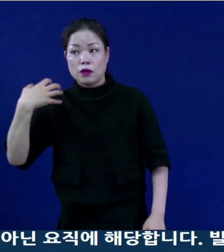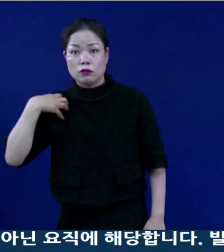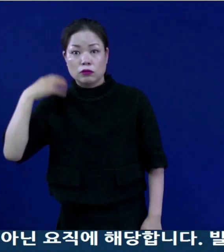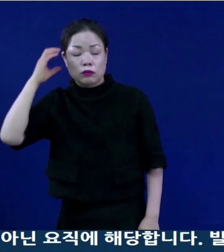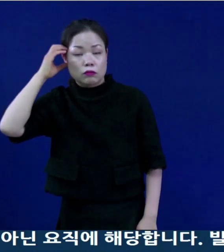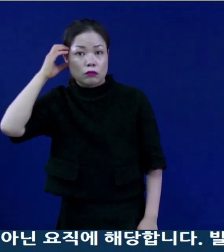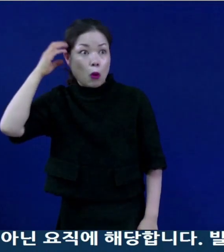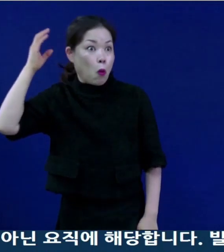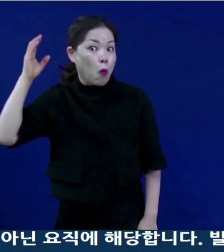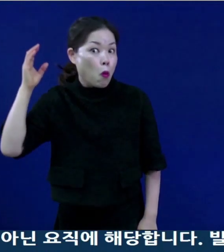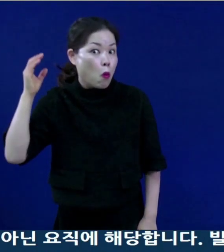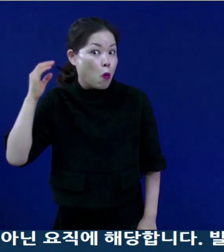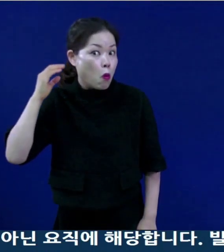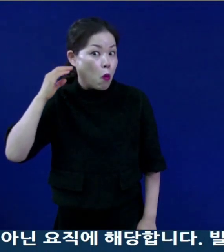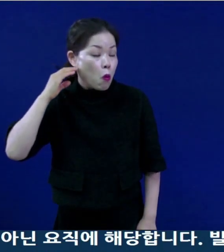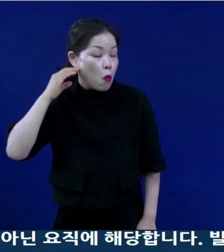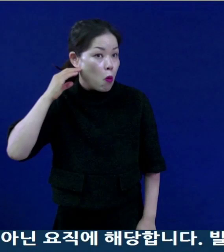귀가 번쩍 열렸을 것 같습니다.